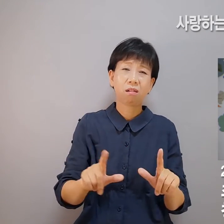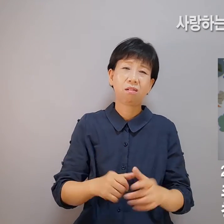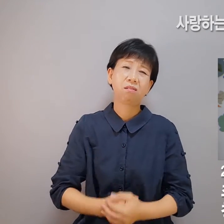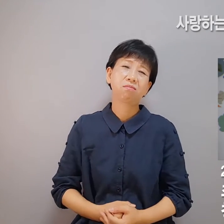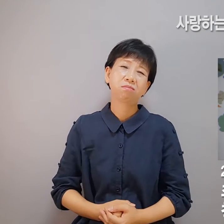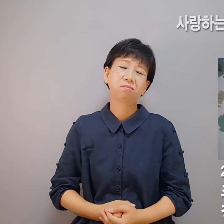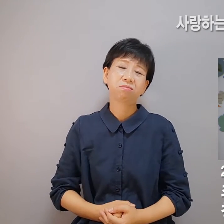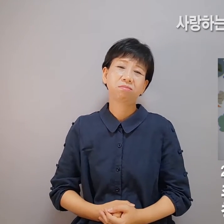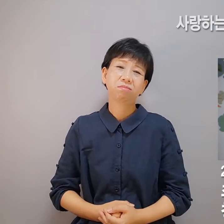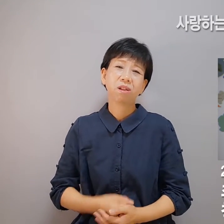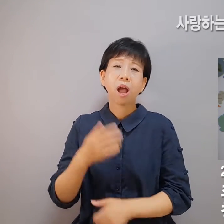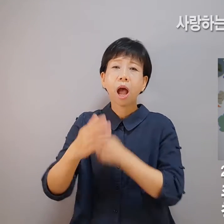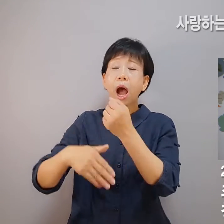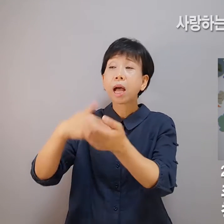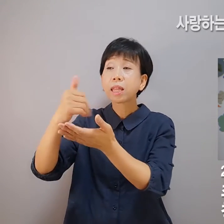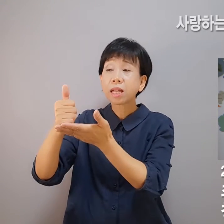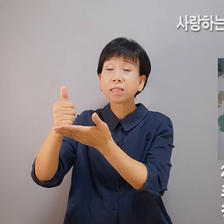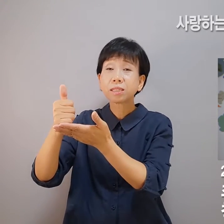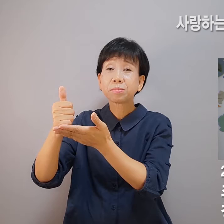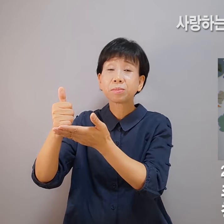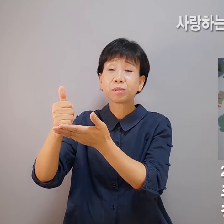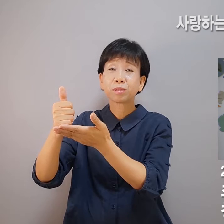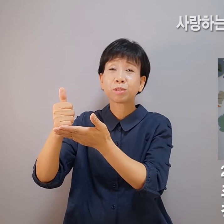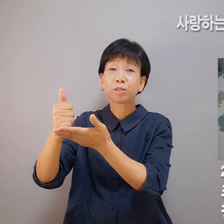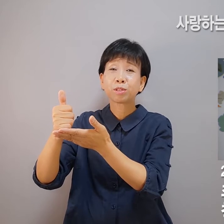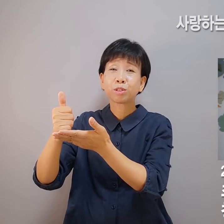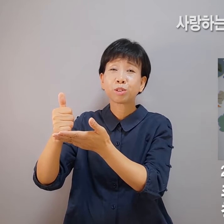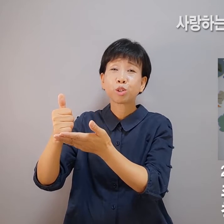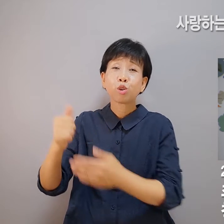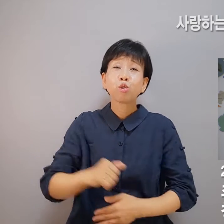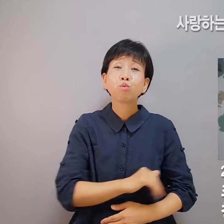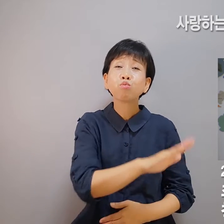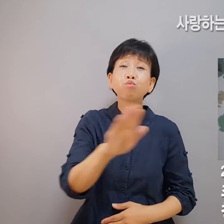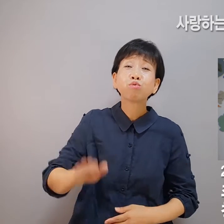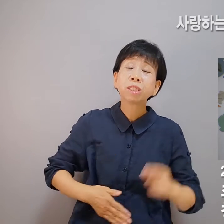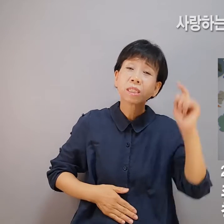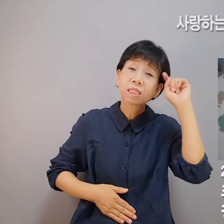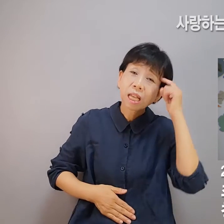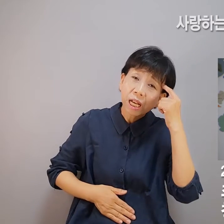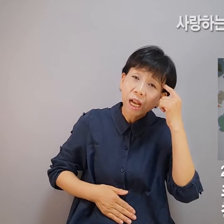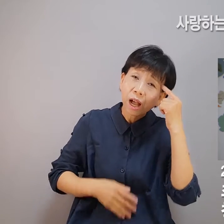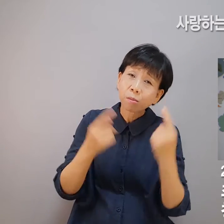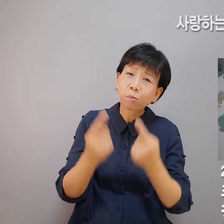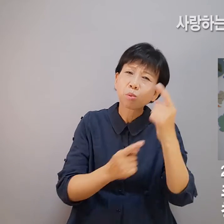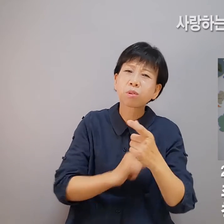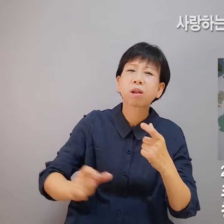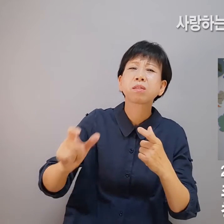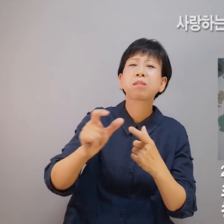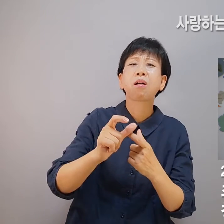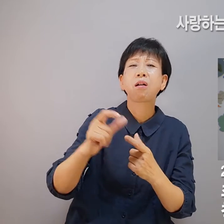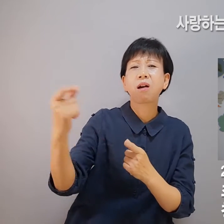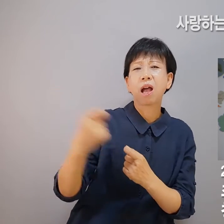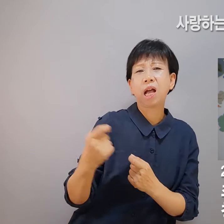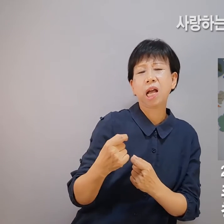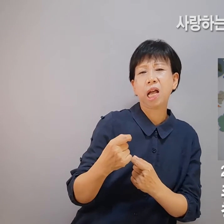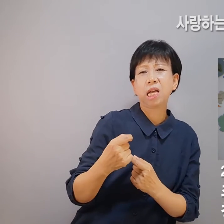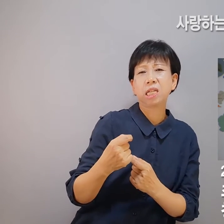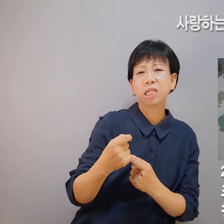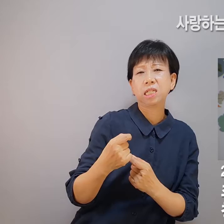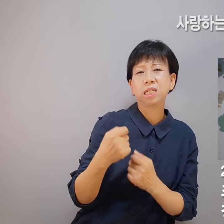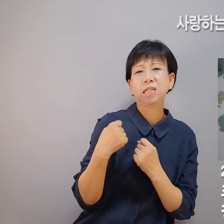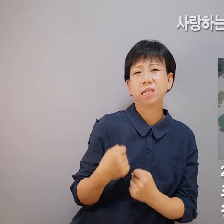거지요. 하나님은 우리가 생각하는 것보다요, 훨씬 더 가까이에 계세요. 우리가 생각하는